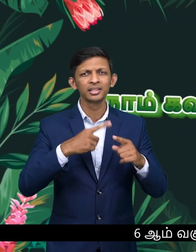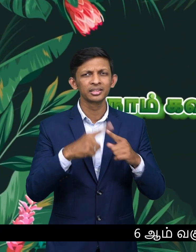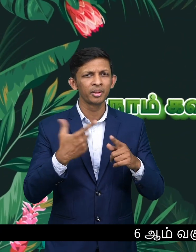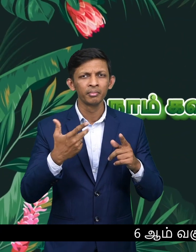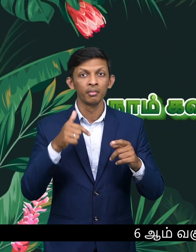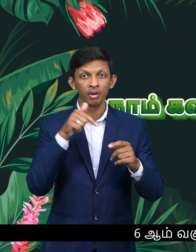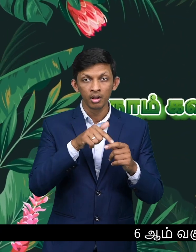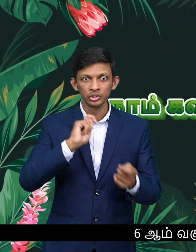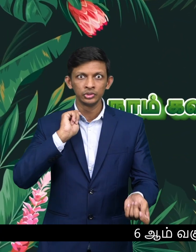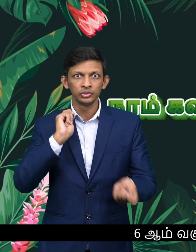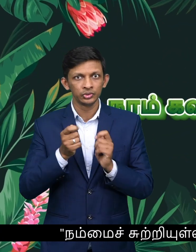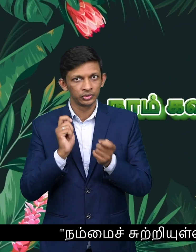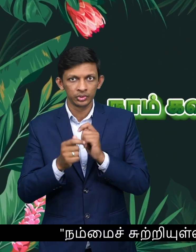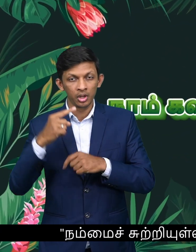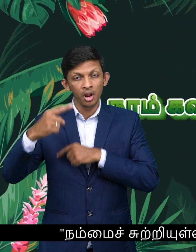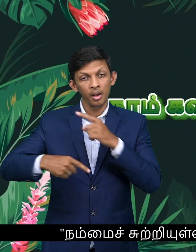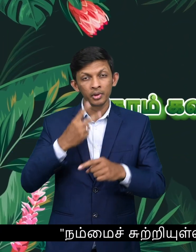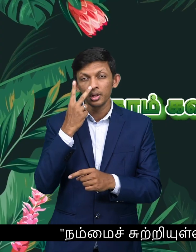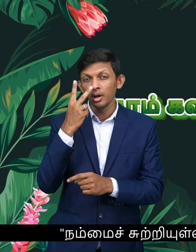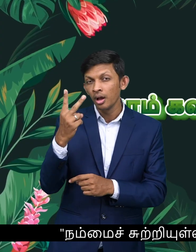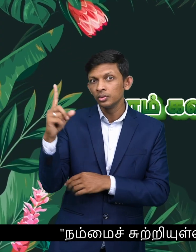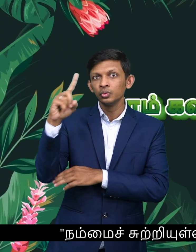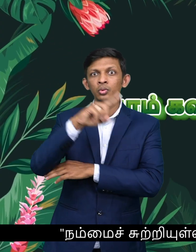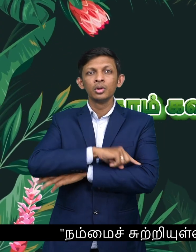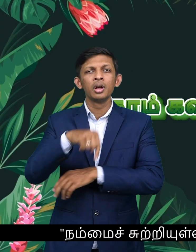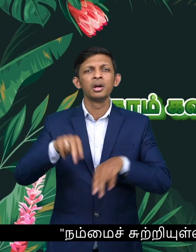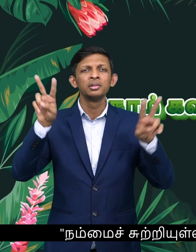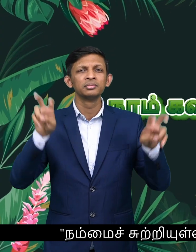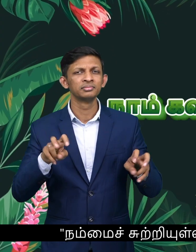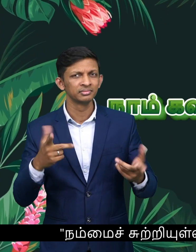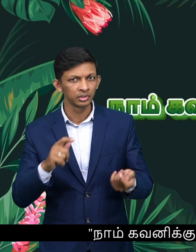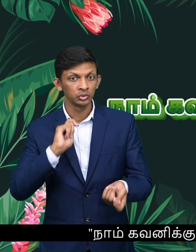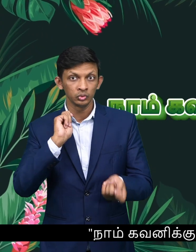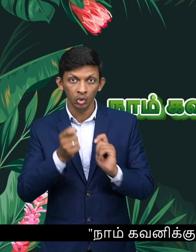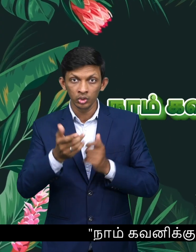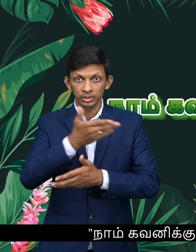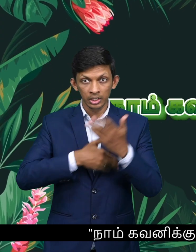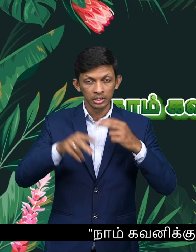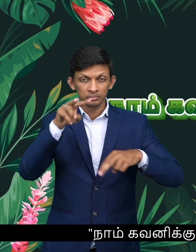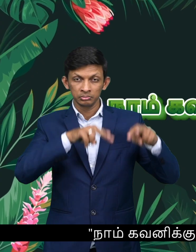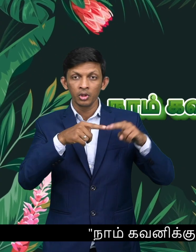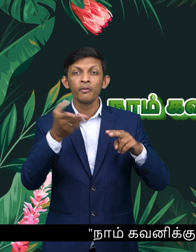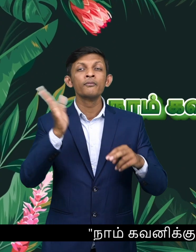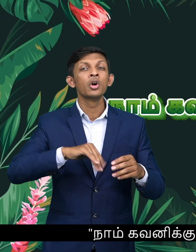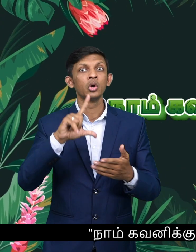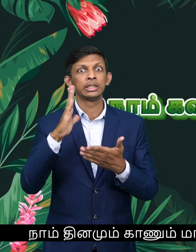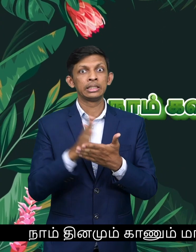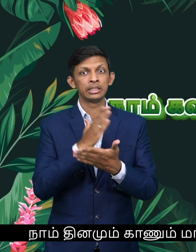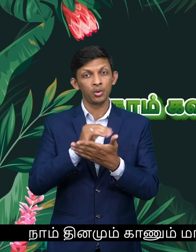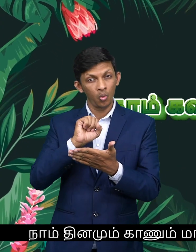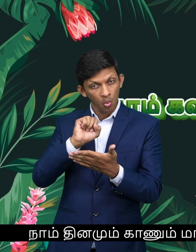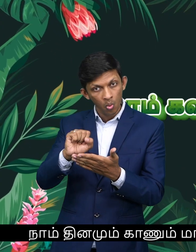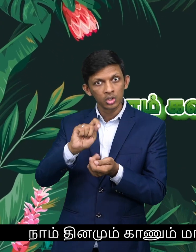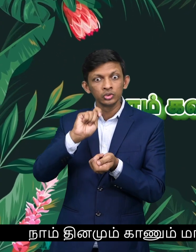ஆறாம் வகுப்பு அறிவியல் பாடத்தின் நம்மை சுற்றியுள்ள மாற்றங்கள் என்ற பாடத்திலிருந்து நாம் கவனிக்கும் மாற்றங்கள் என்ற தலைப்பில்